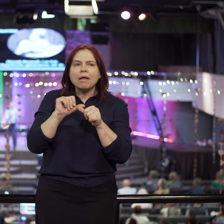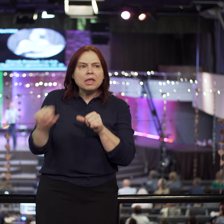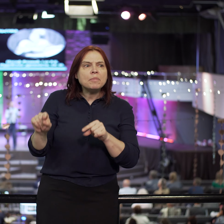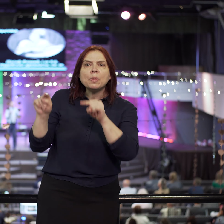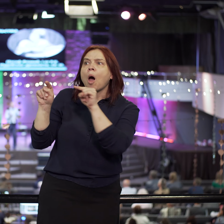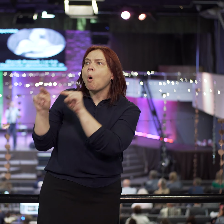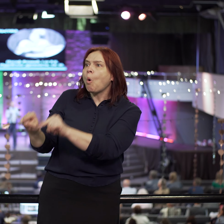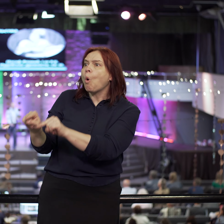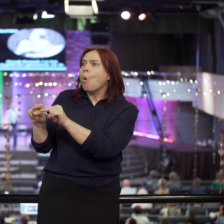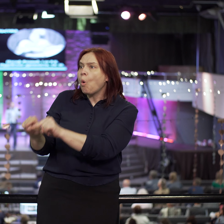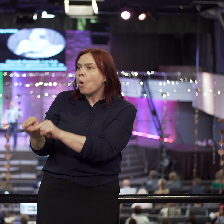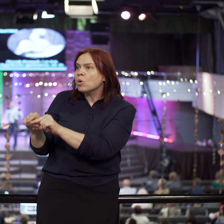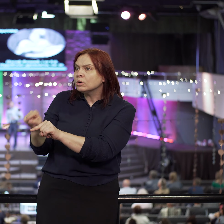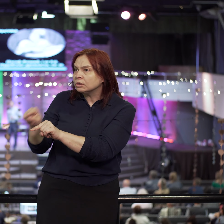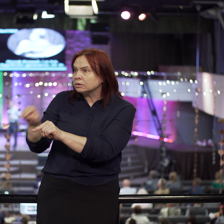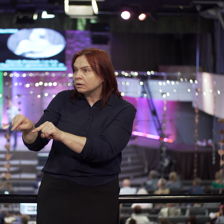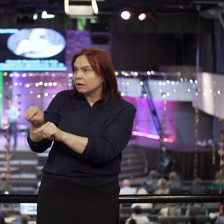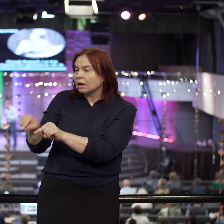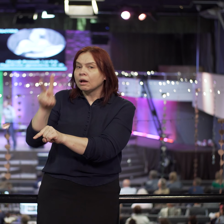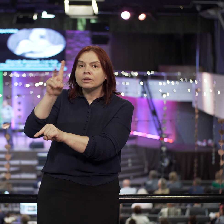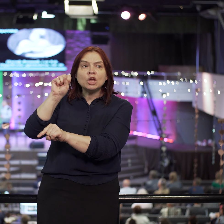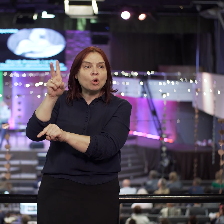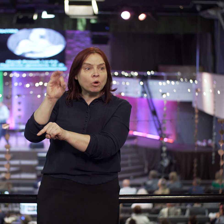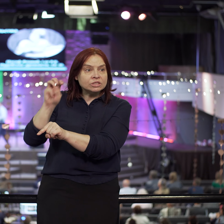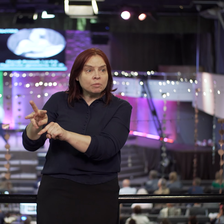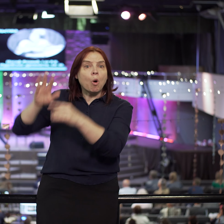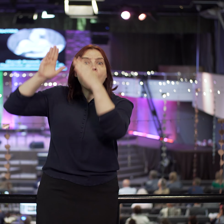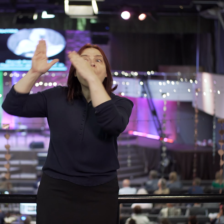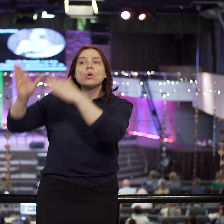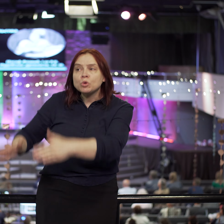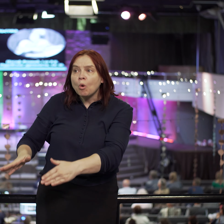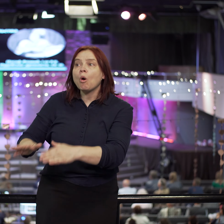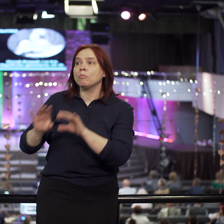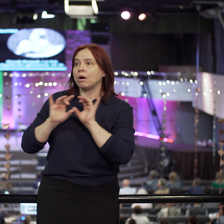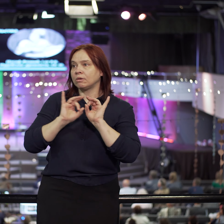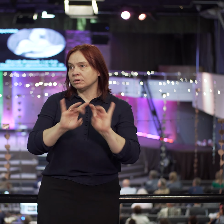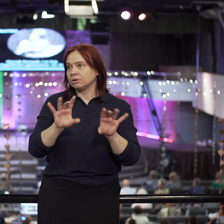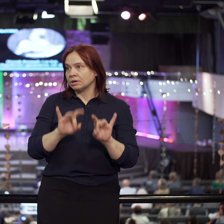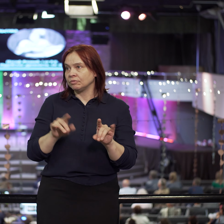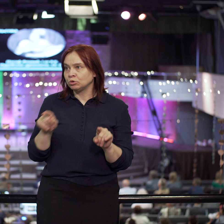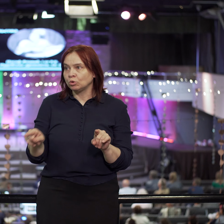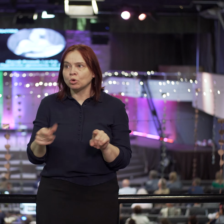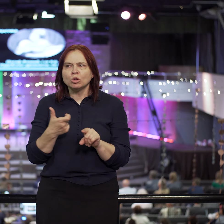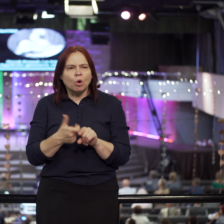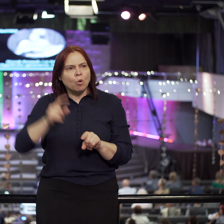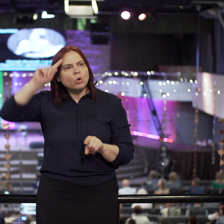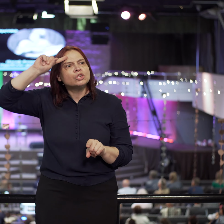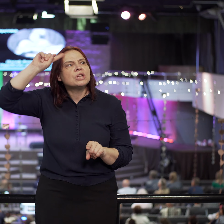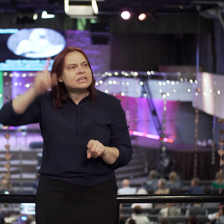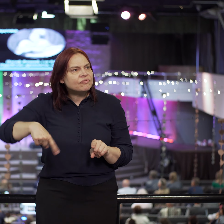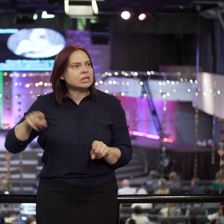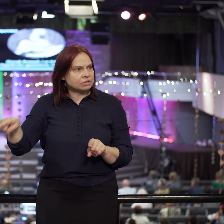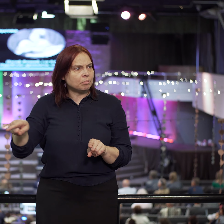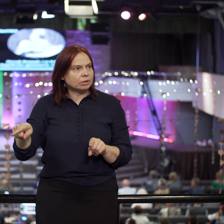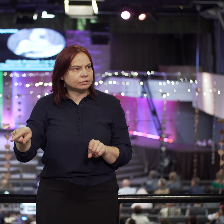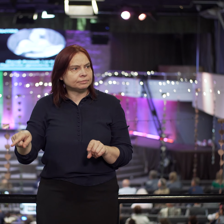который описан в книге Таанит, в 19 главе, это и есть тот самый Никодим,